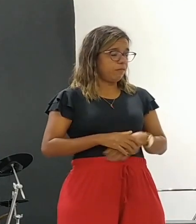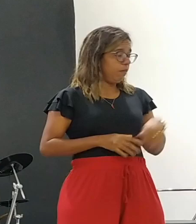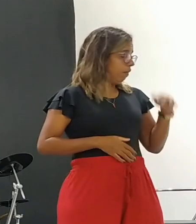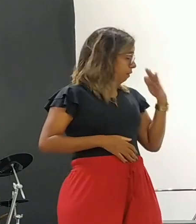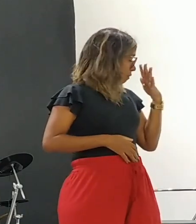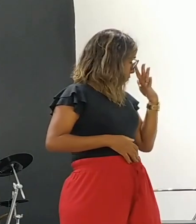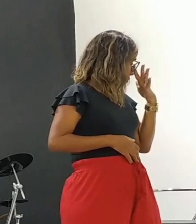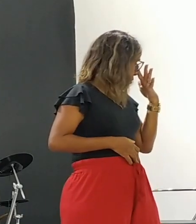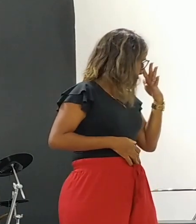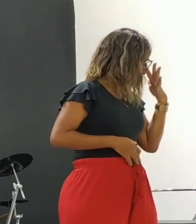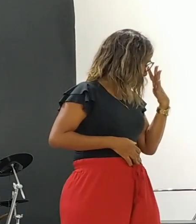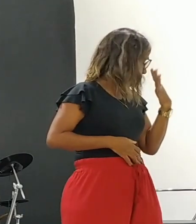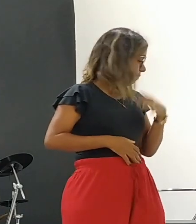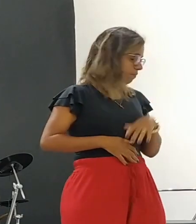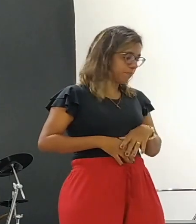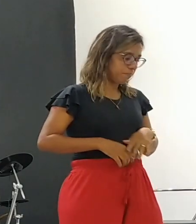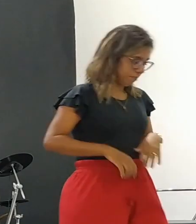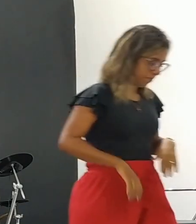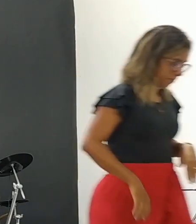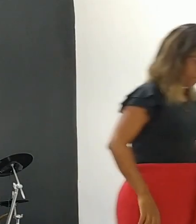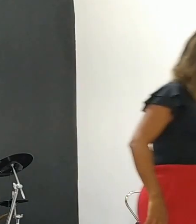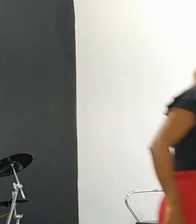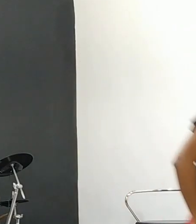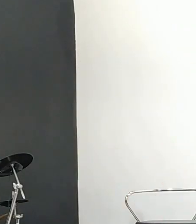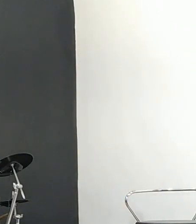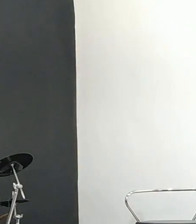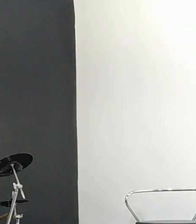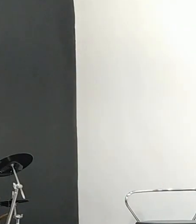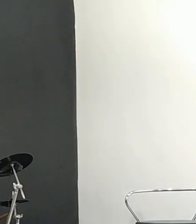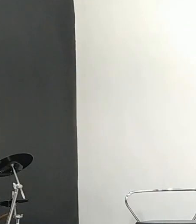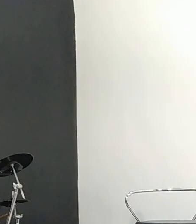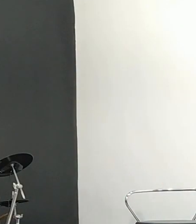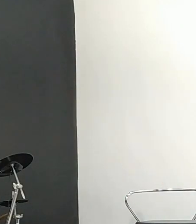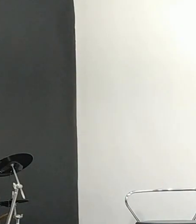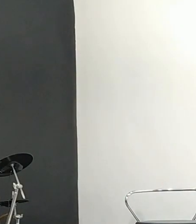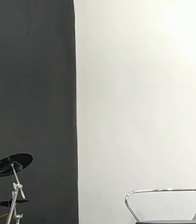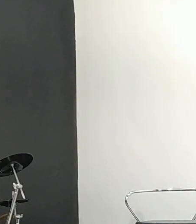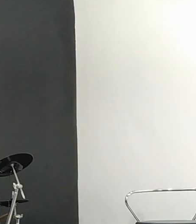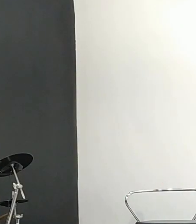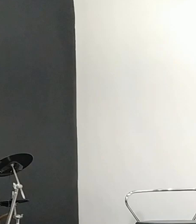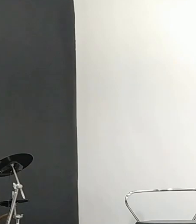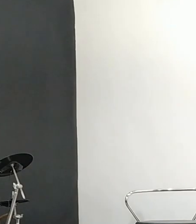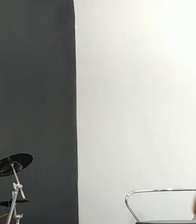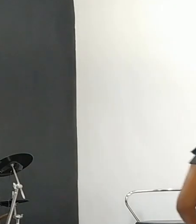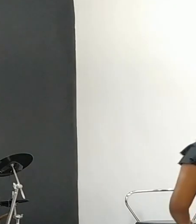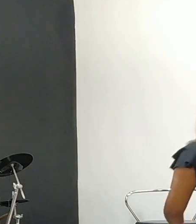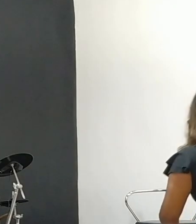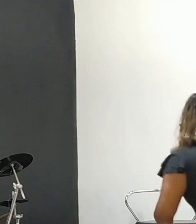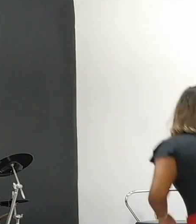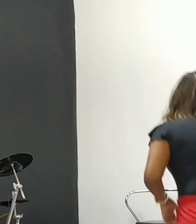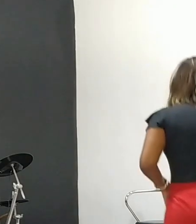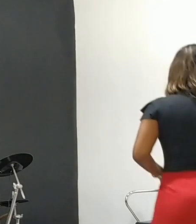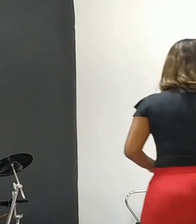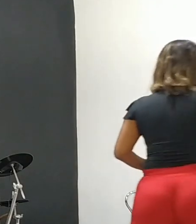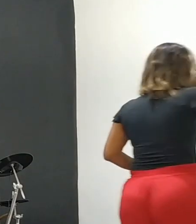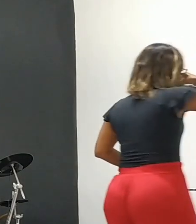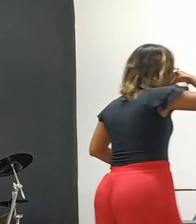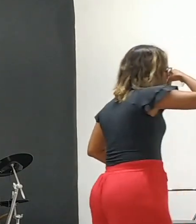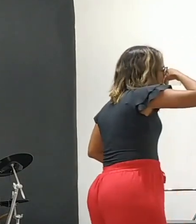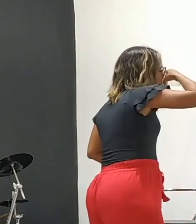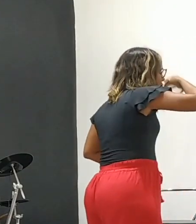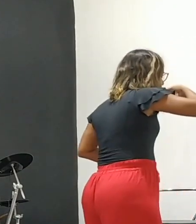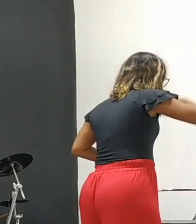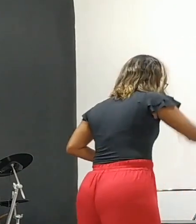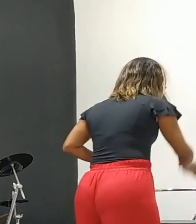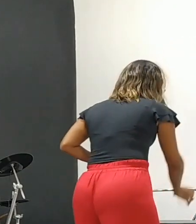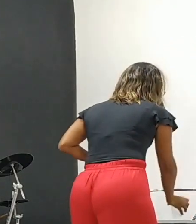mal. É isso mesmo que a minha mãe dizia. Obrigado. O apressado come cru e passa mal. Quem